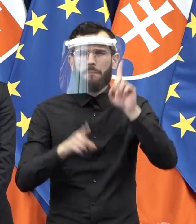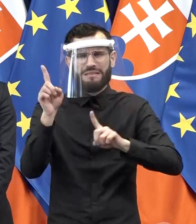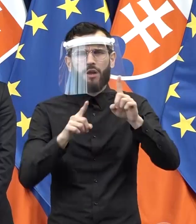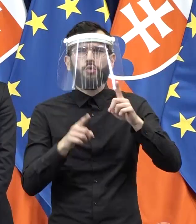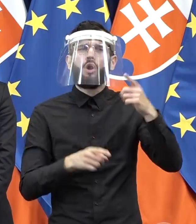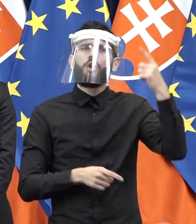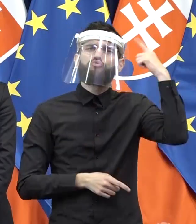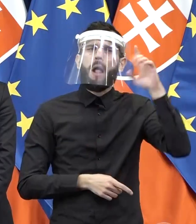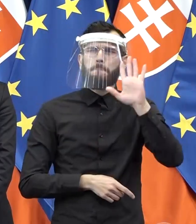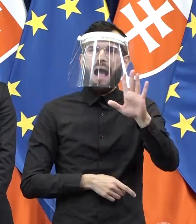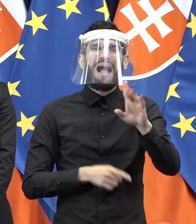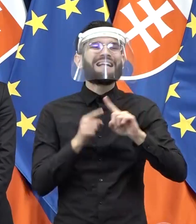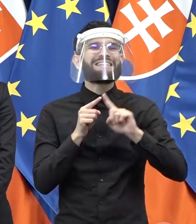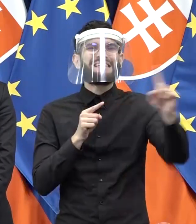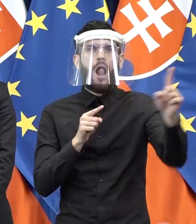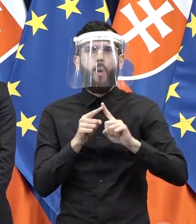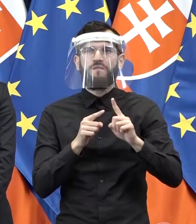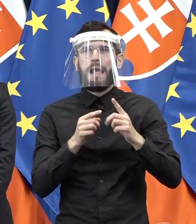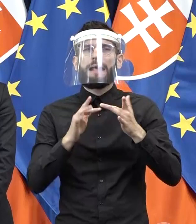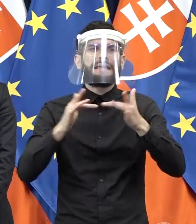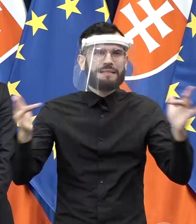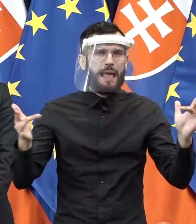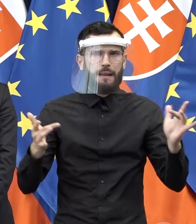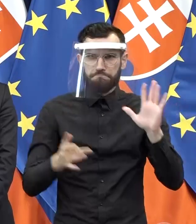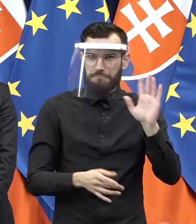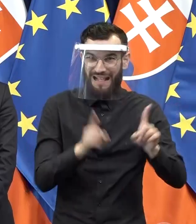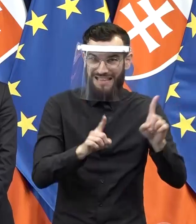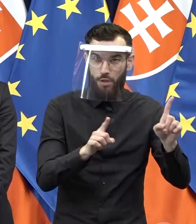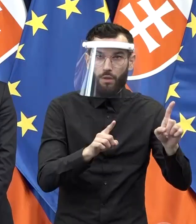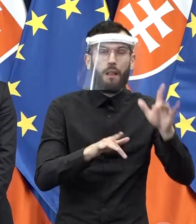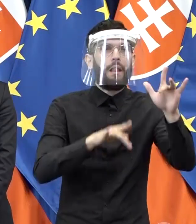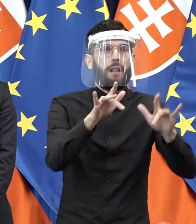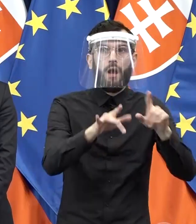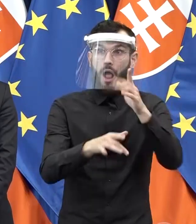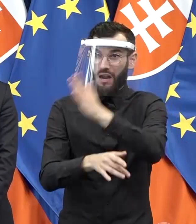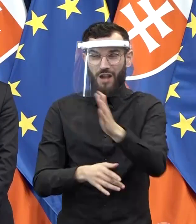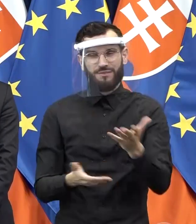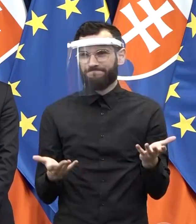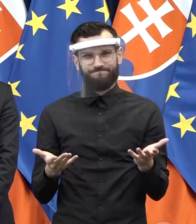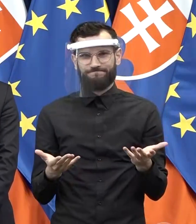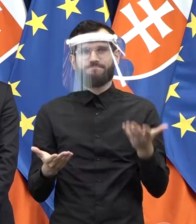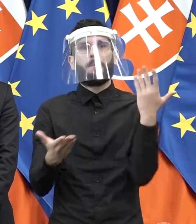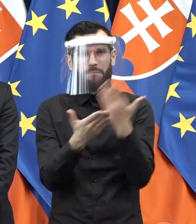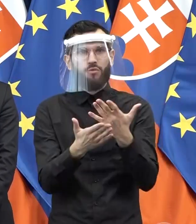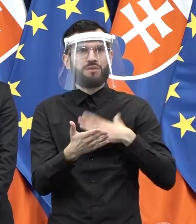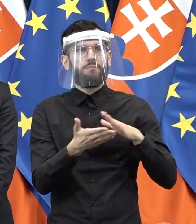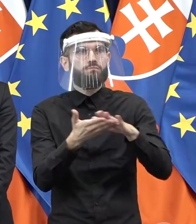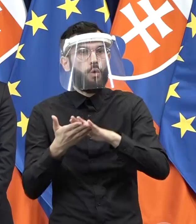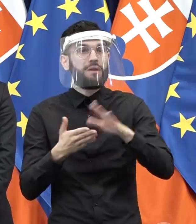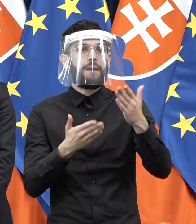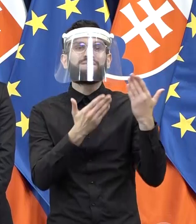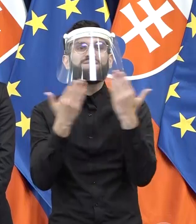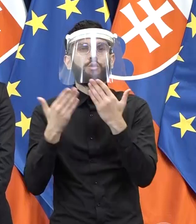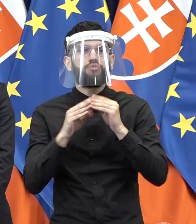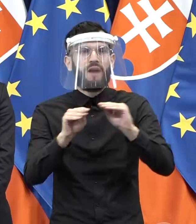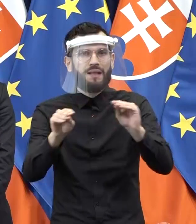vzielávanie na ďalku alebo prostredníctvom internetu. Nie každé majú. Čiže je v záujme našom spoločnom, aby takéto vyučovanie